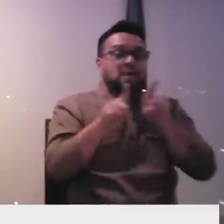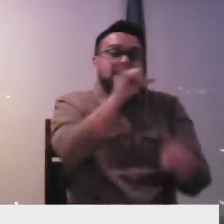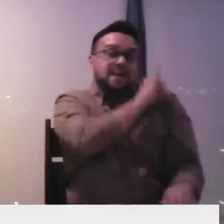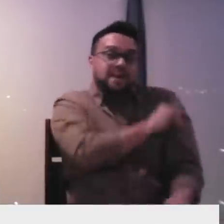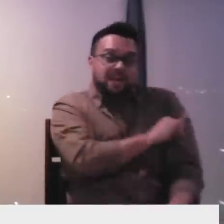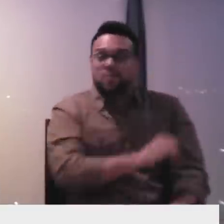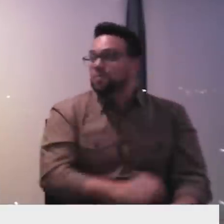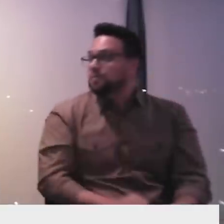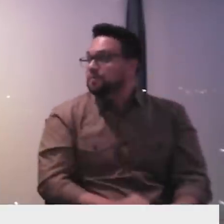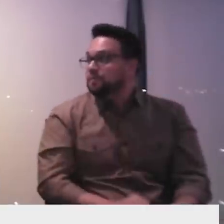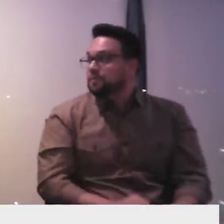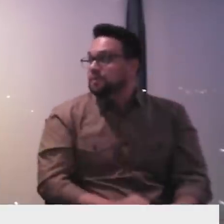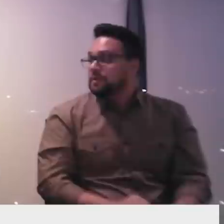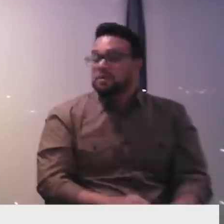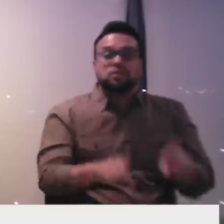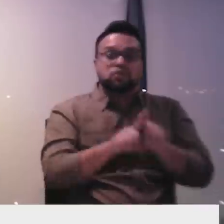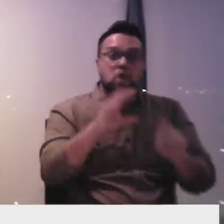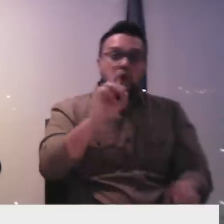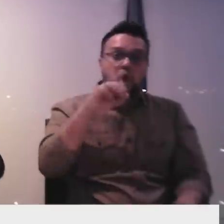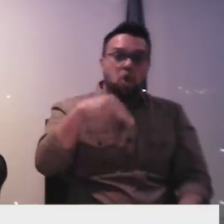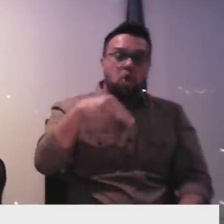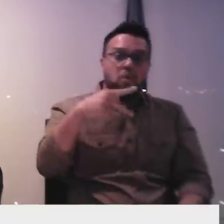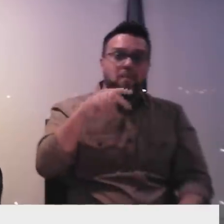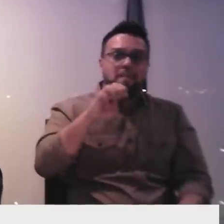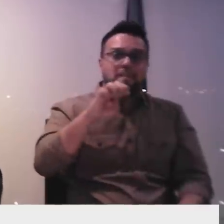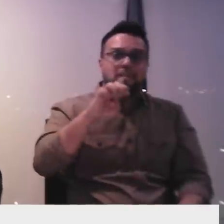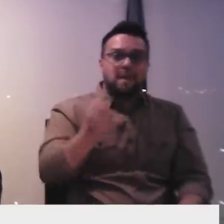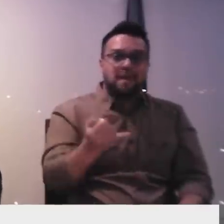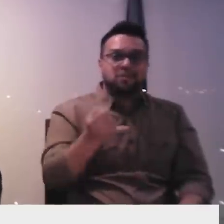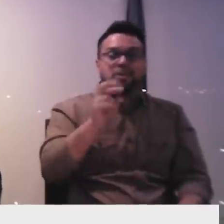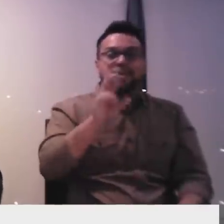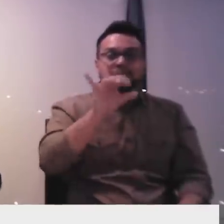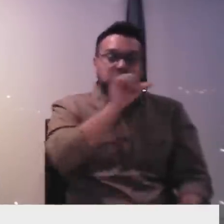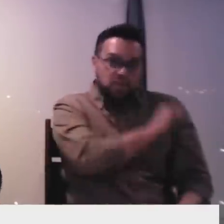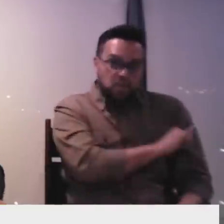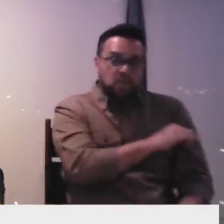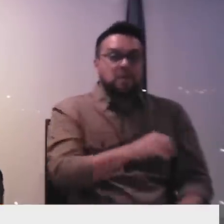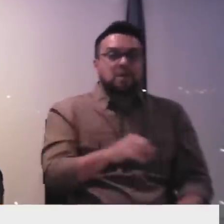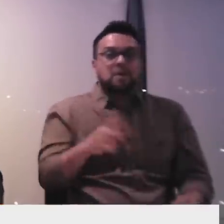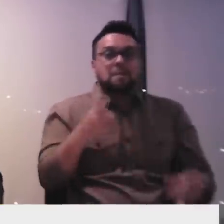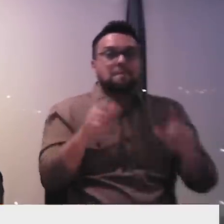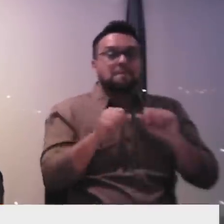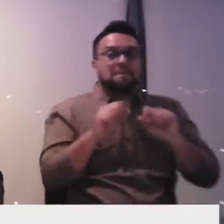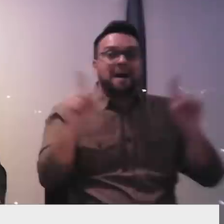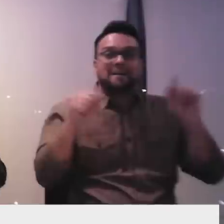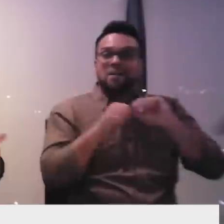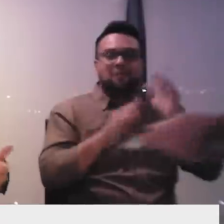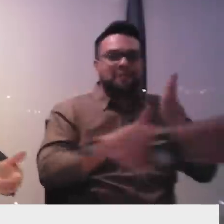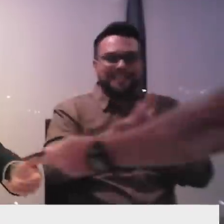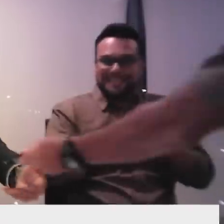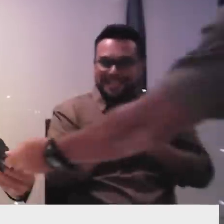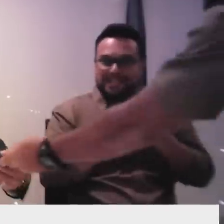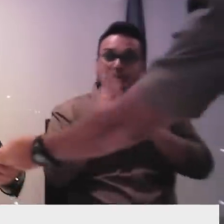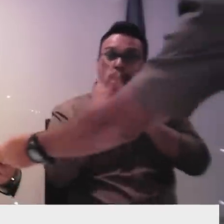no Rio, além da própria Swap, né? Que... Não fizeram nada. Abreu e Lima que não terminou. Sim, não fizeram nada. Somando